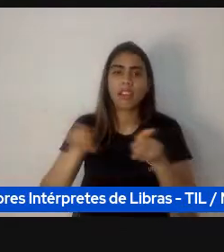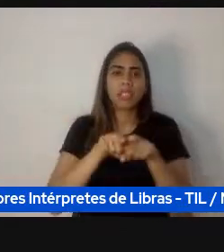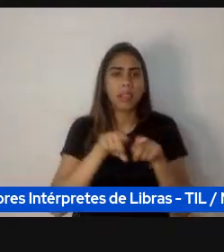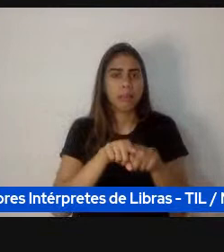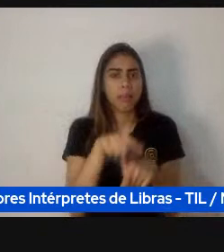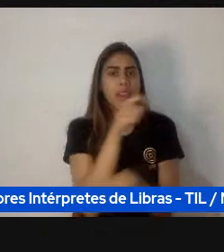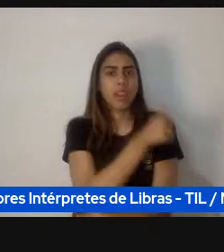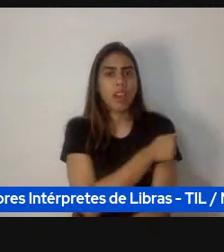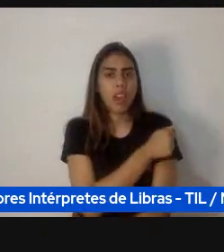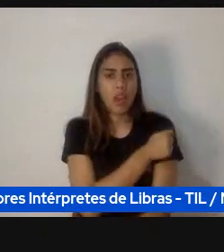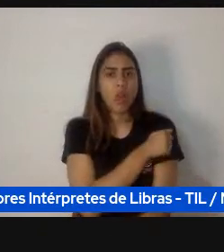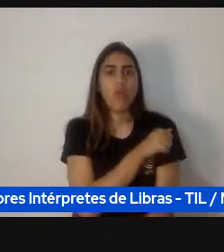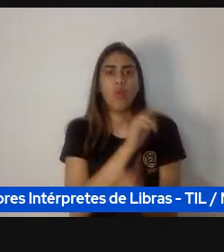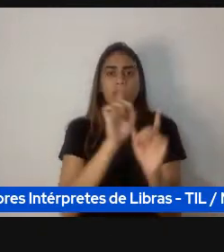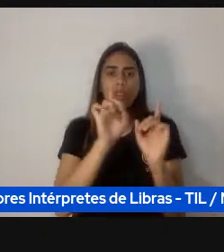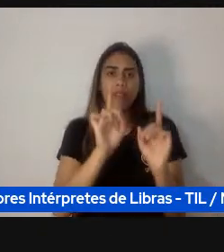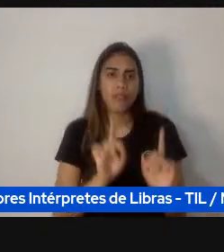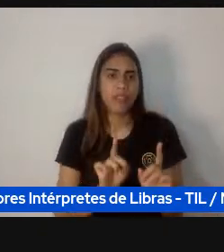conversa.